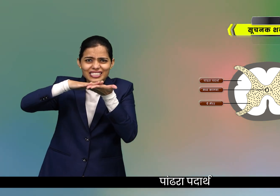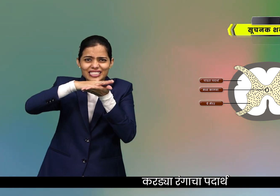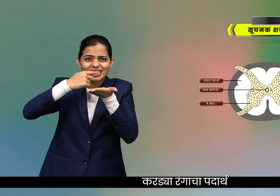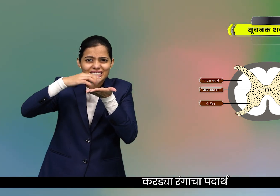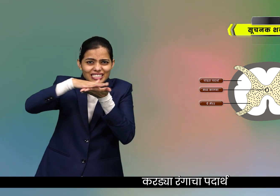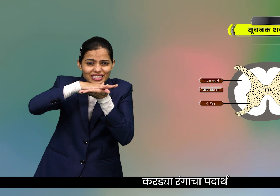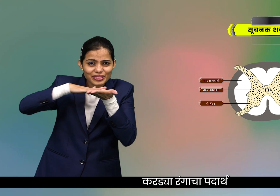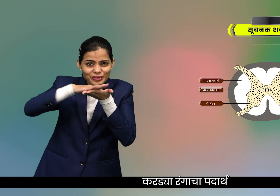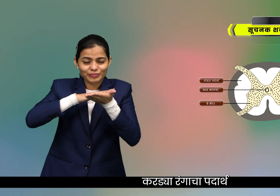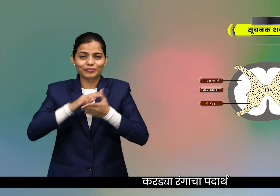करड्या रंगाचा पदार्थ,